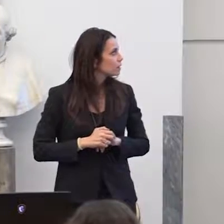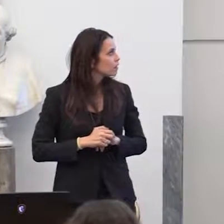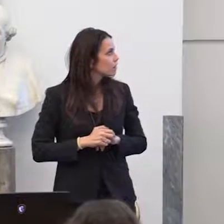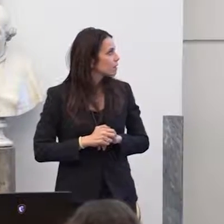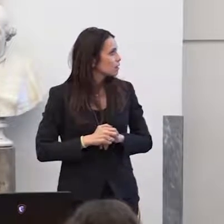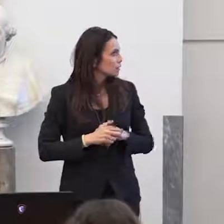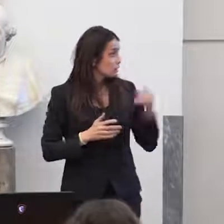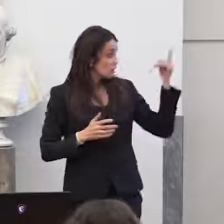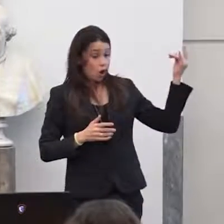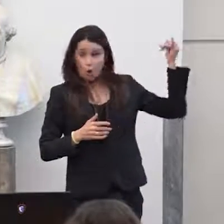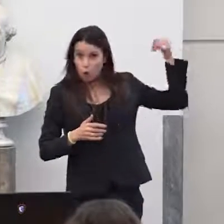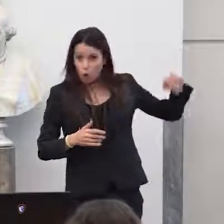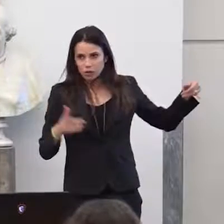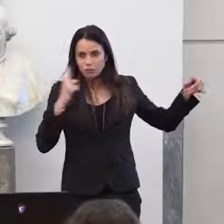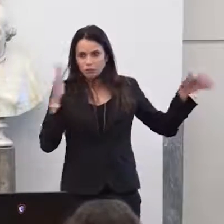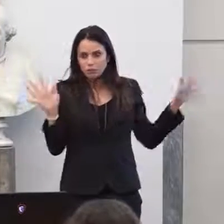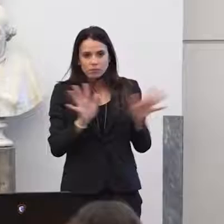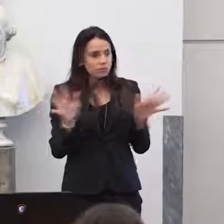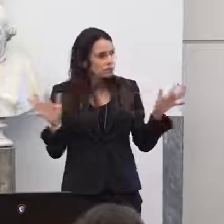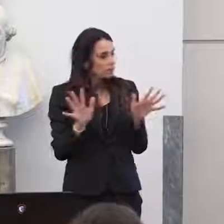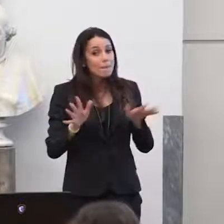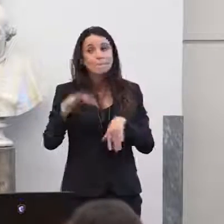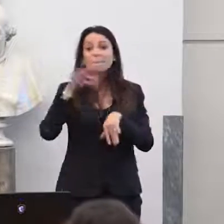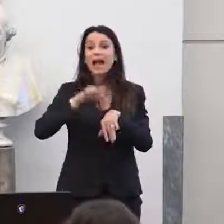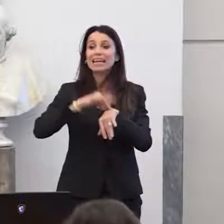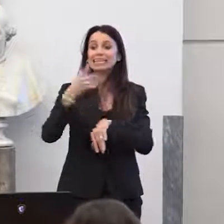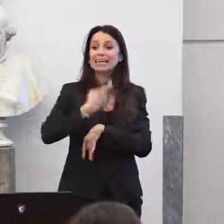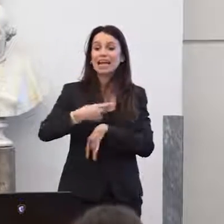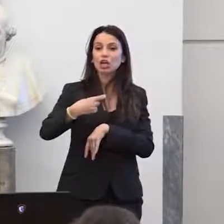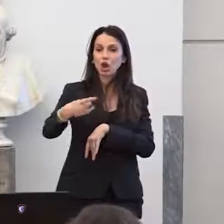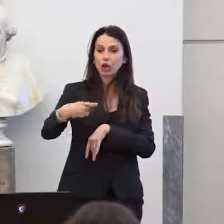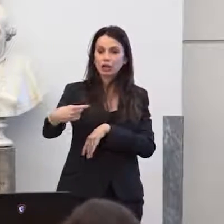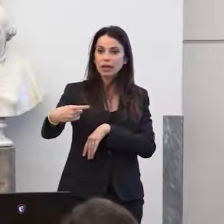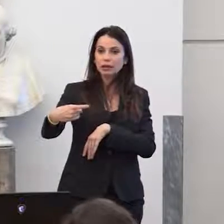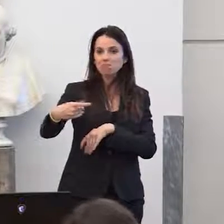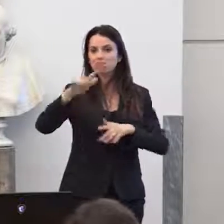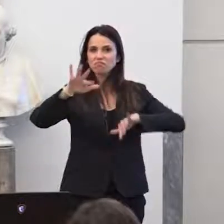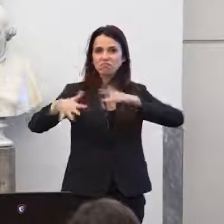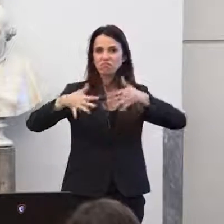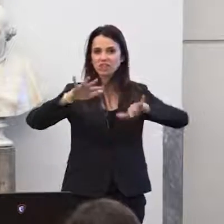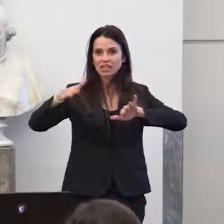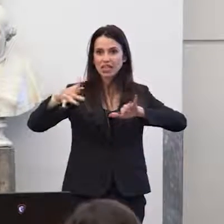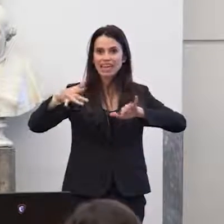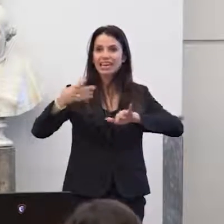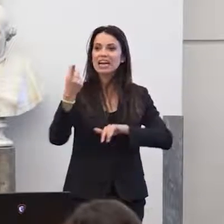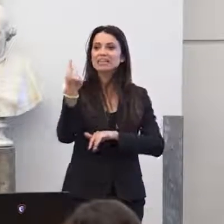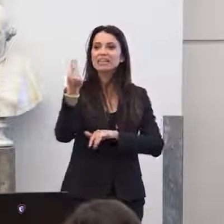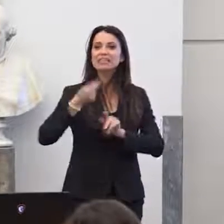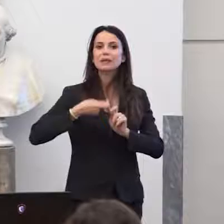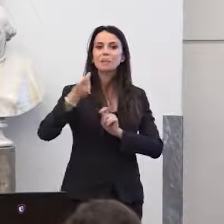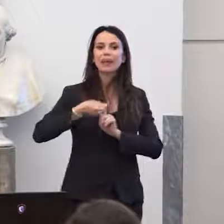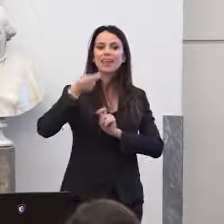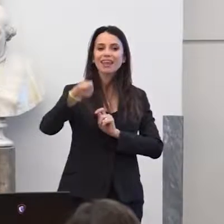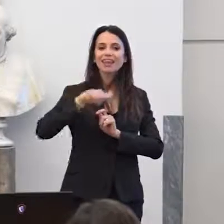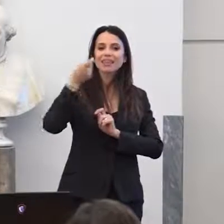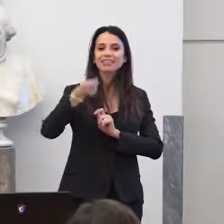L'ultima è ancora più impressionante. Per le malattie croniche si stima che la spesa sarà di oltre